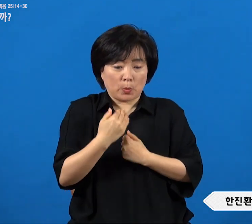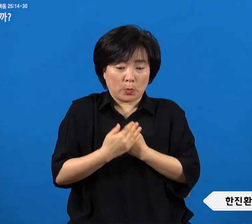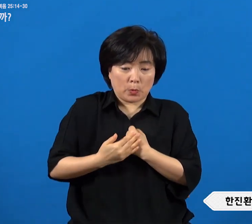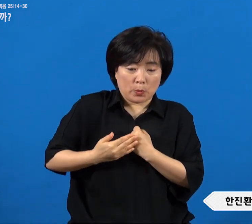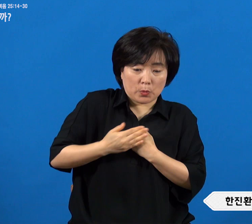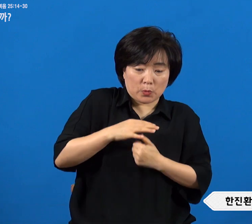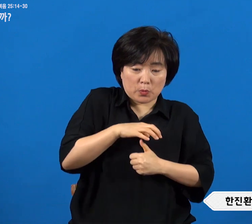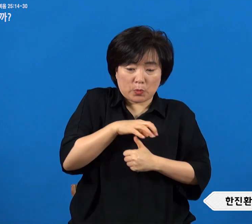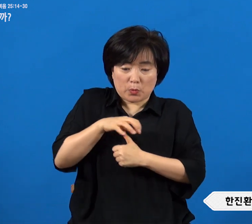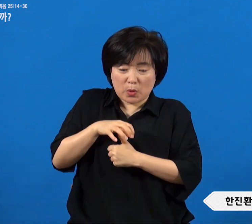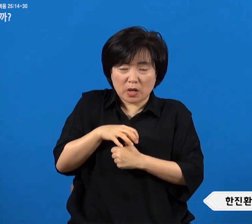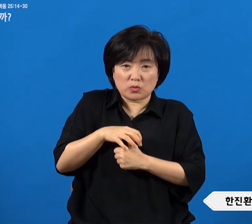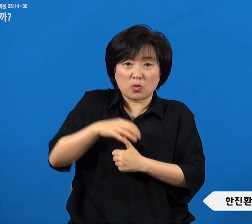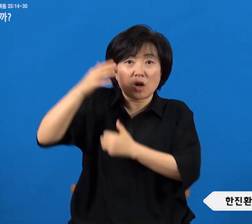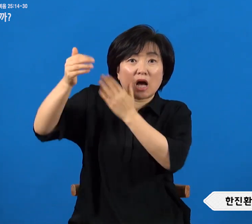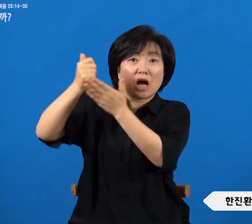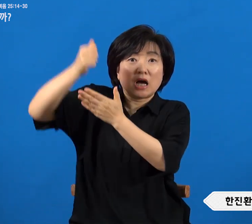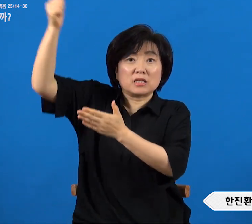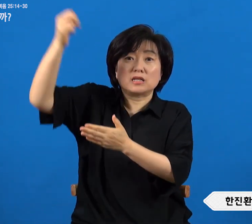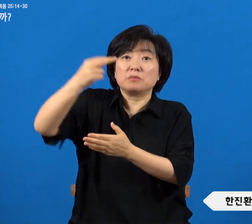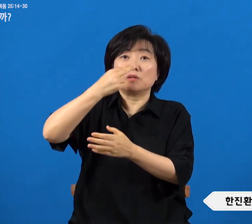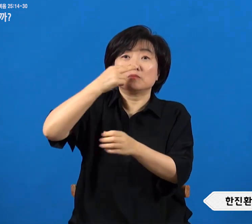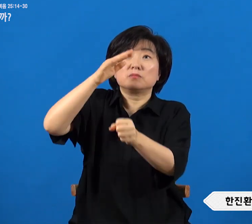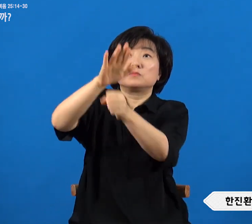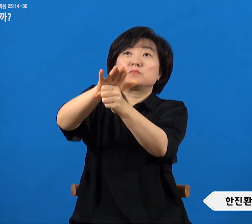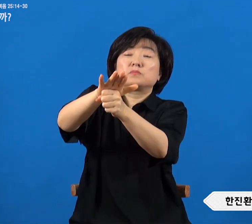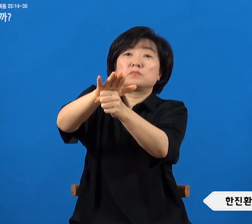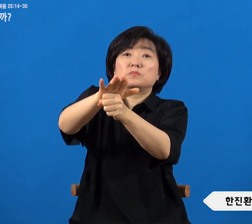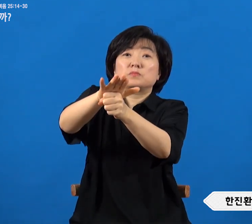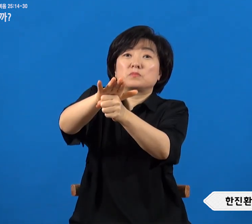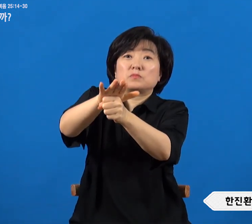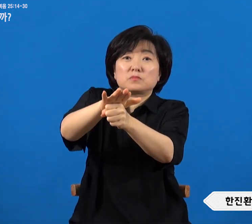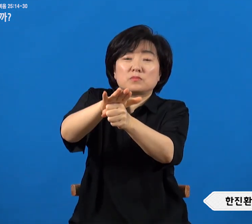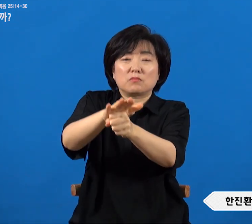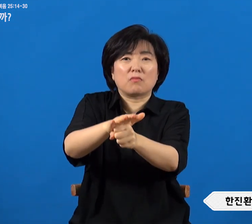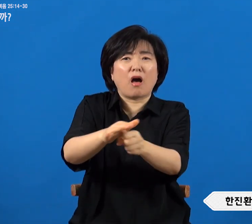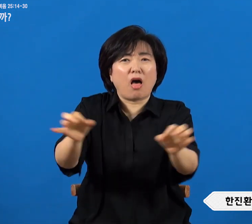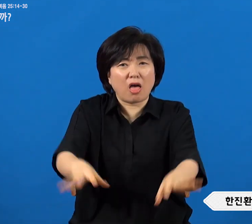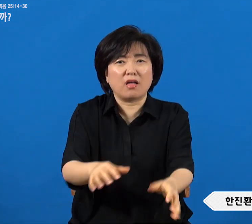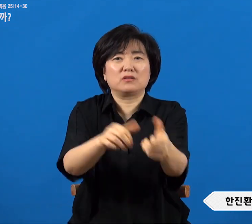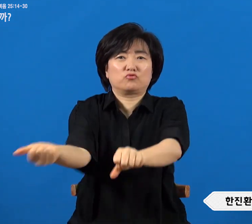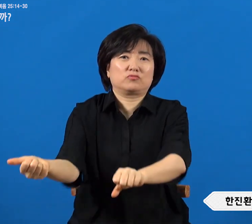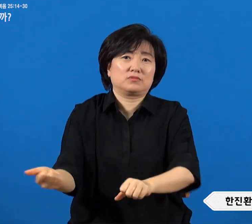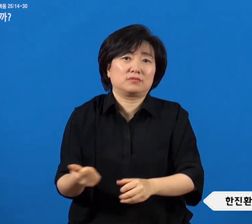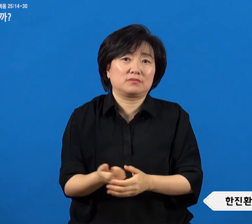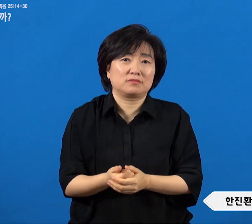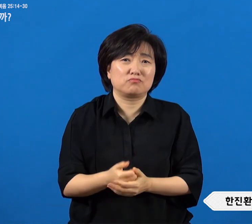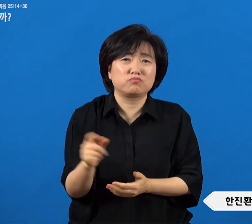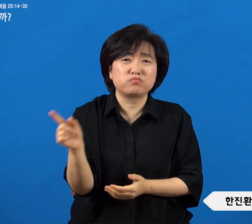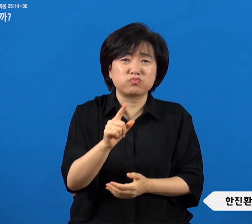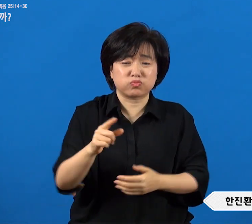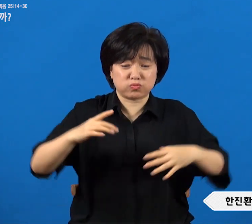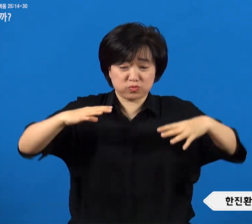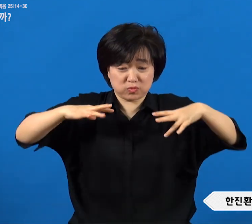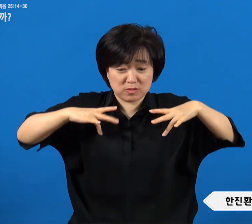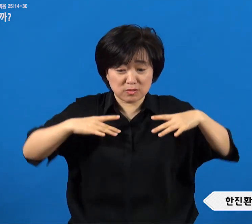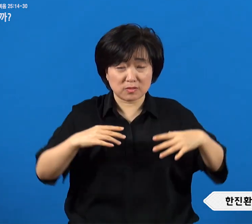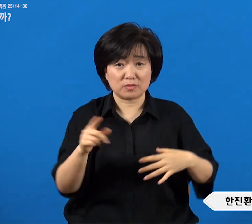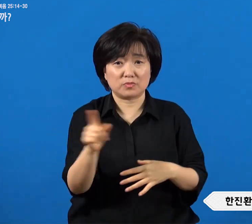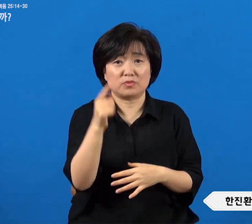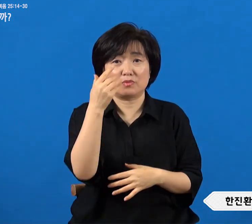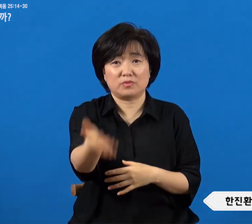안전해도 하나님이 이 콧숨 한 몇 초만 막아버리면 끝나는 것이 인생인데 뭐 그렇게 자랑할 것이